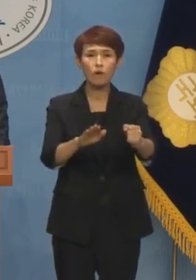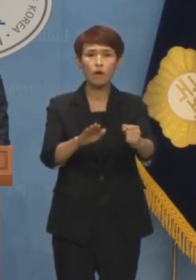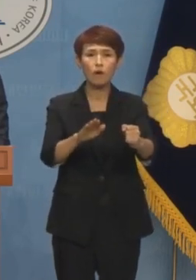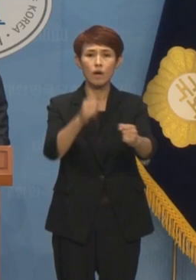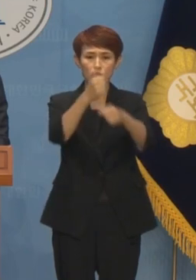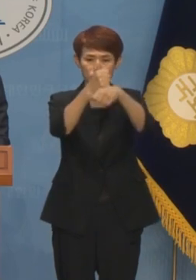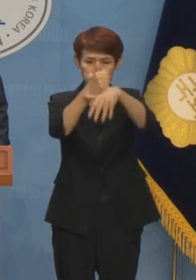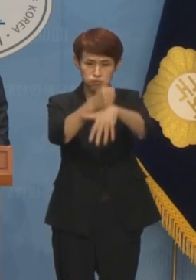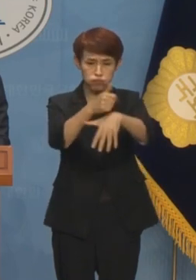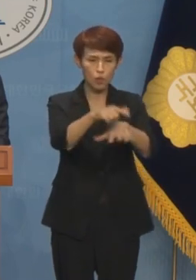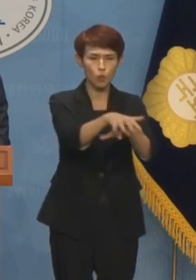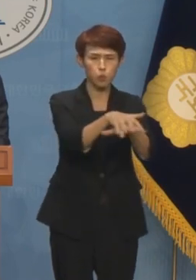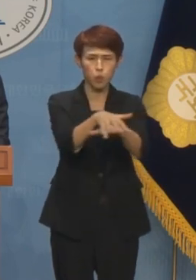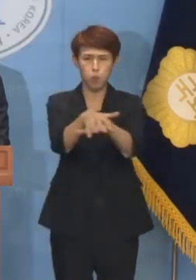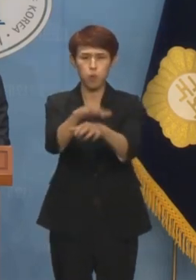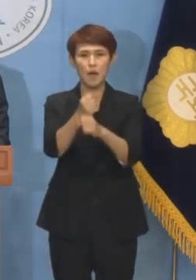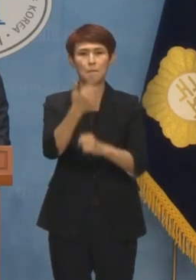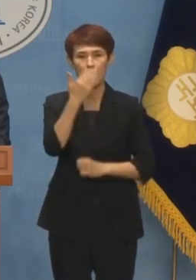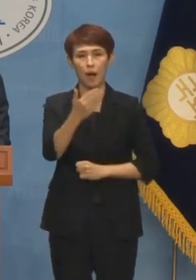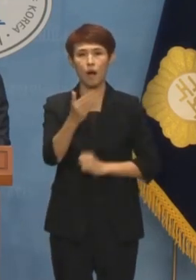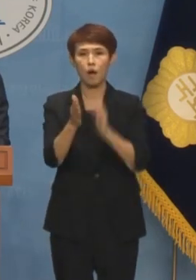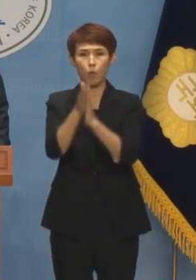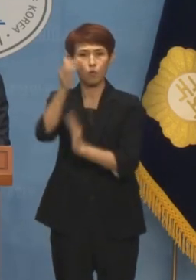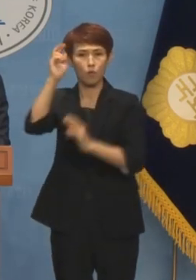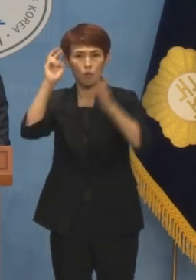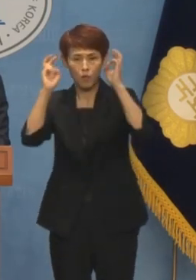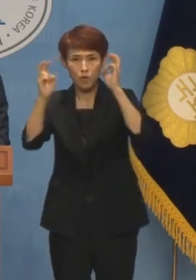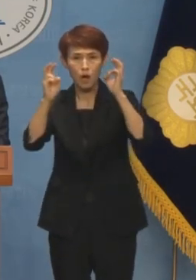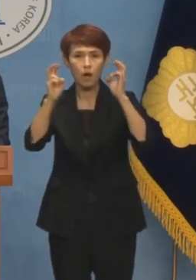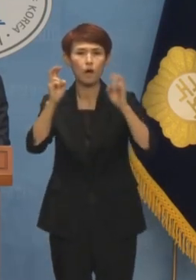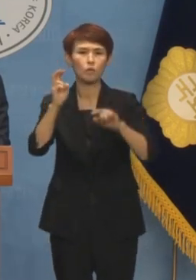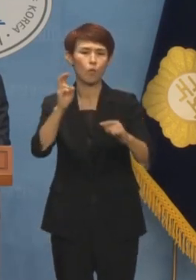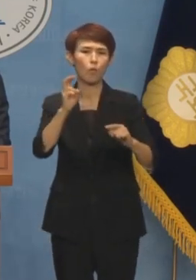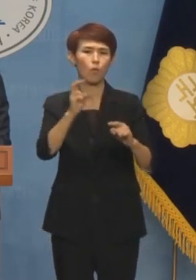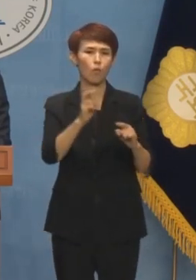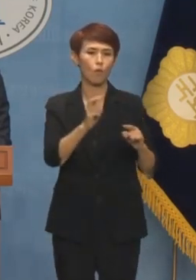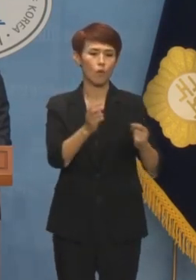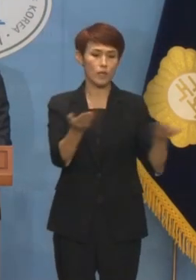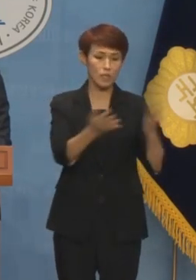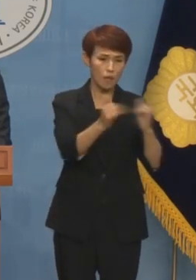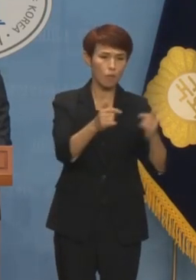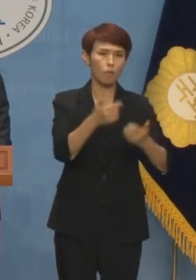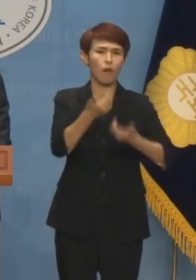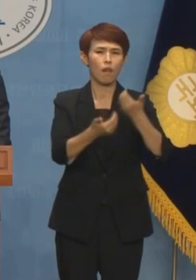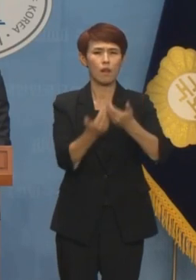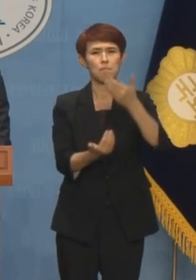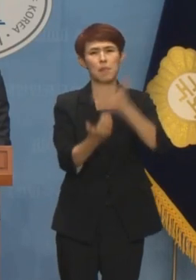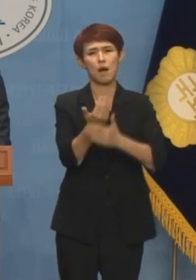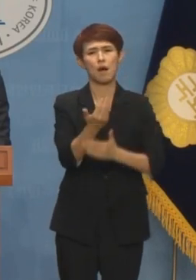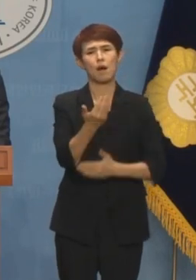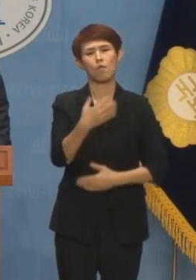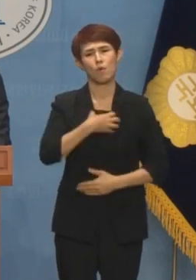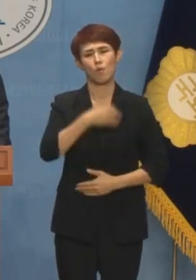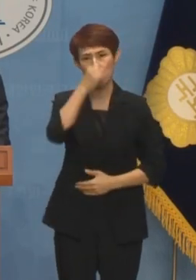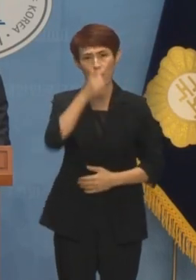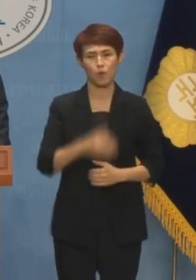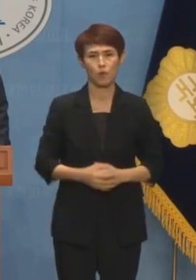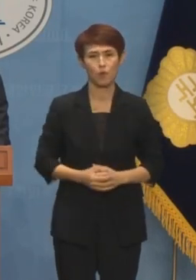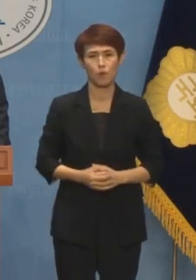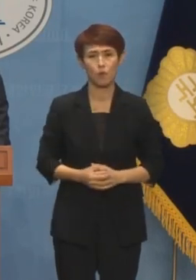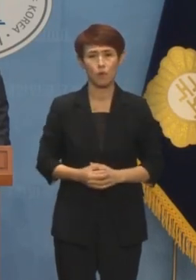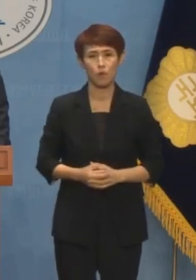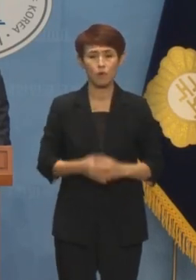복수 노조가 생길 수 있어 본사와 점주 간의 갈등이 일상화될 우려가 있습니다.